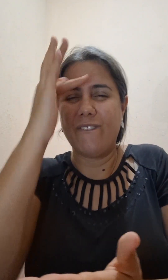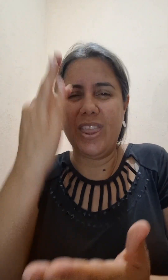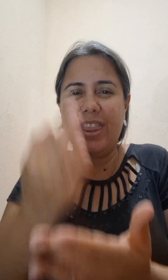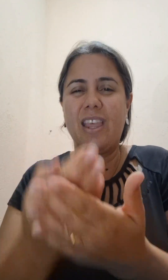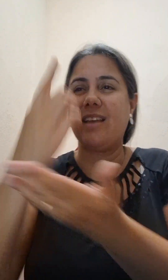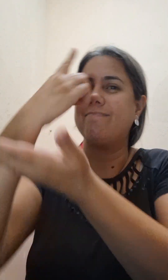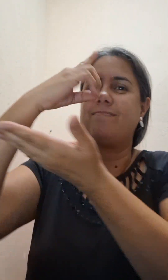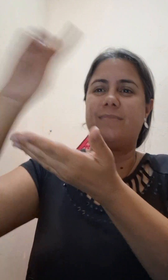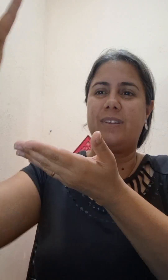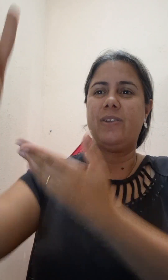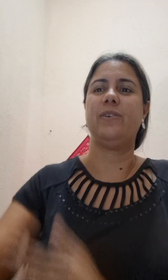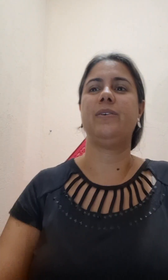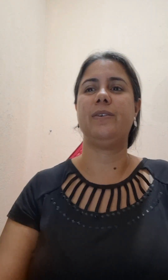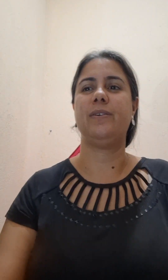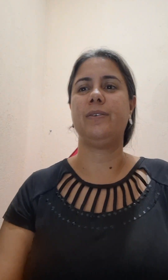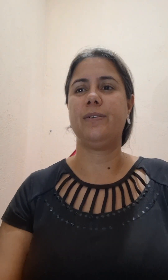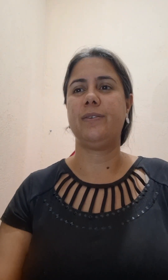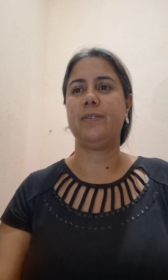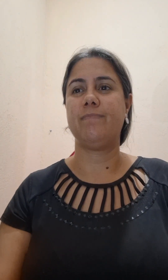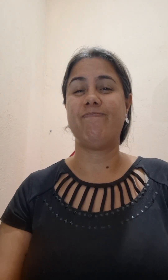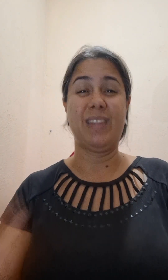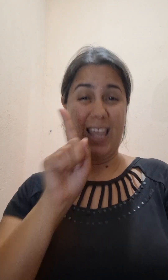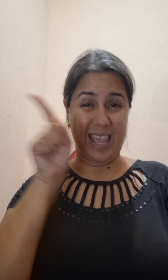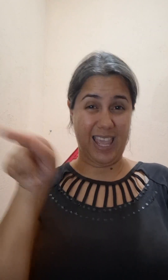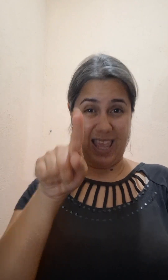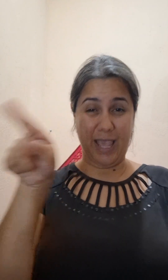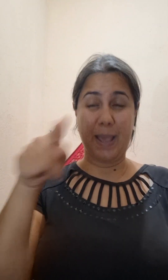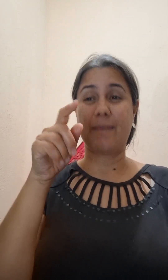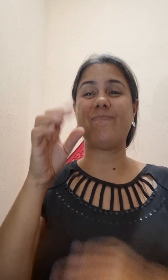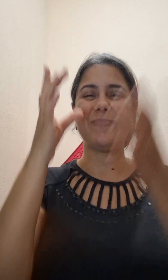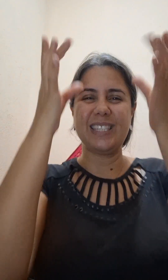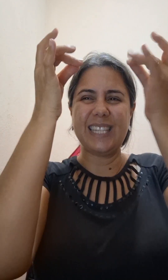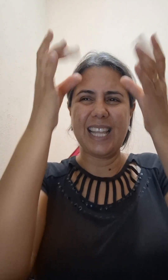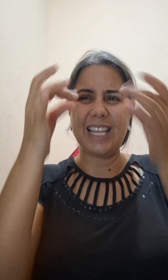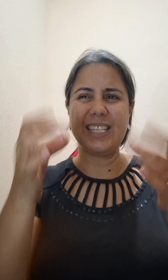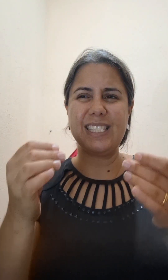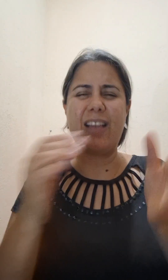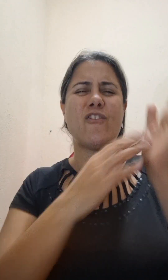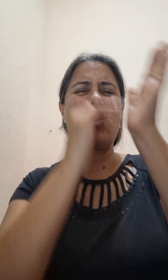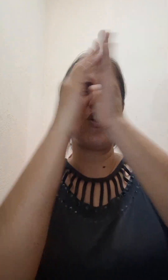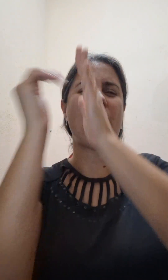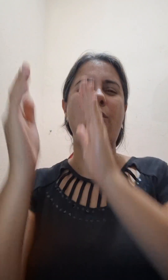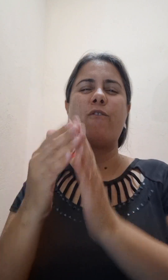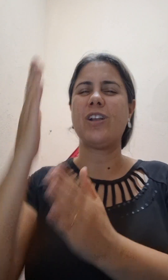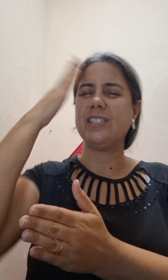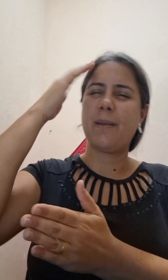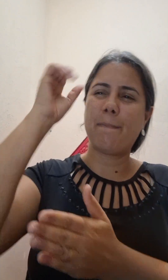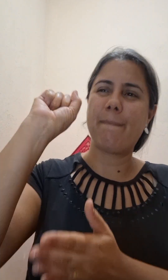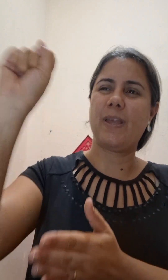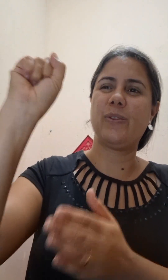nome. Autores anônimos. O contexto é confiança em Deus.